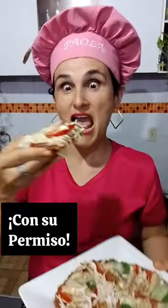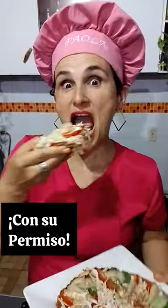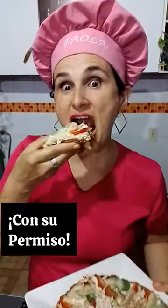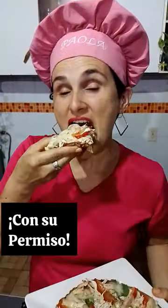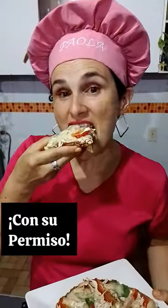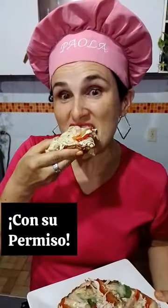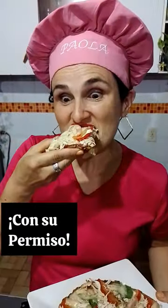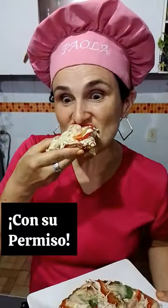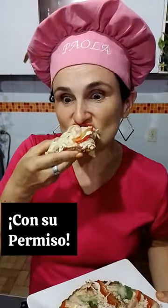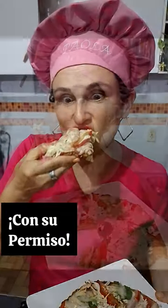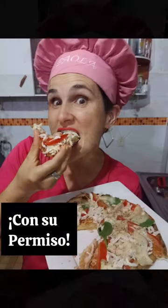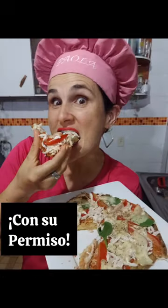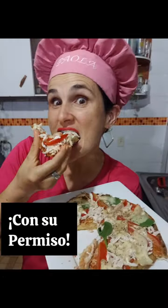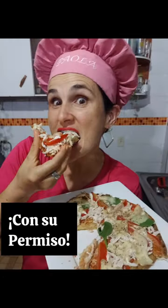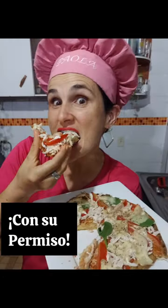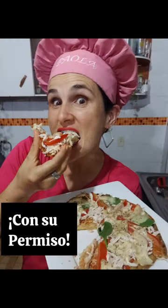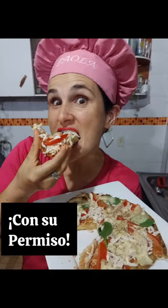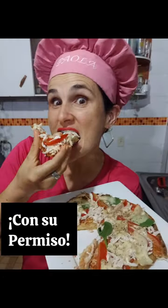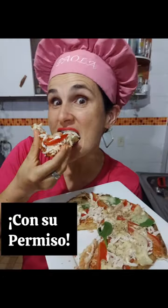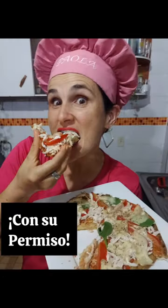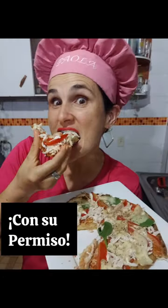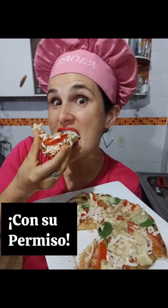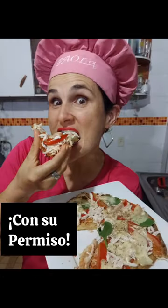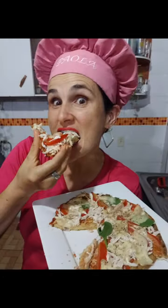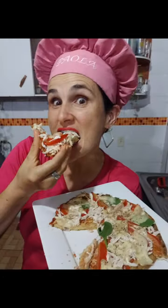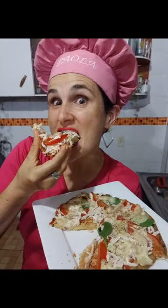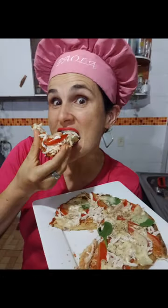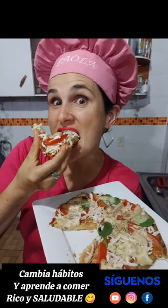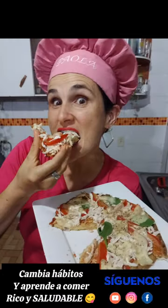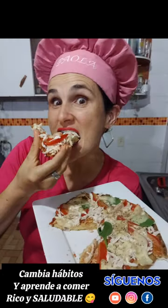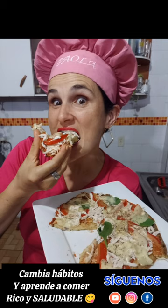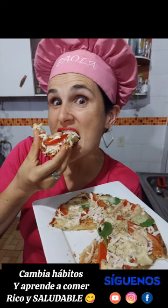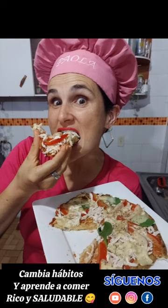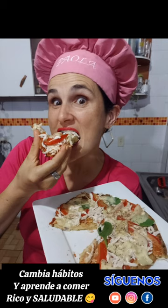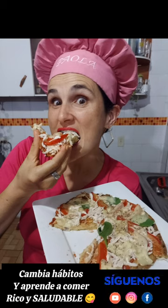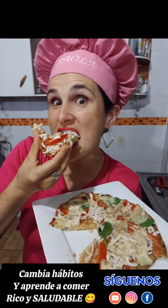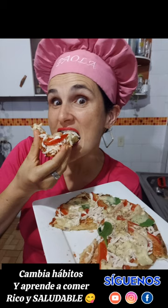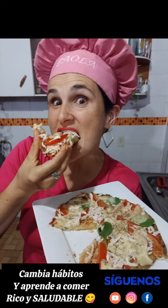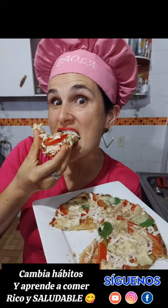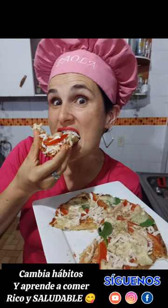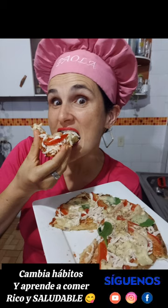¡Buenísima! Anímate a comer saludable, que no es para nada aburrido. ¡Síguenos!